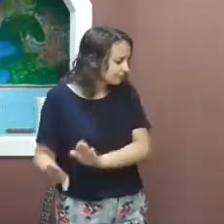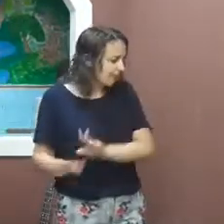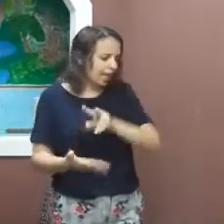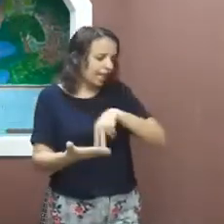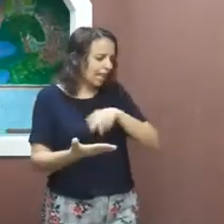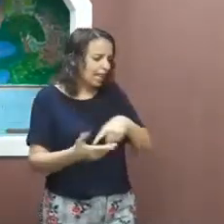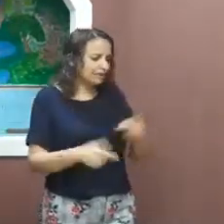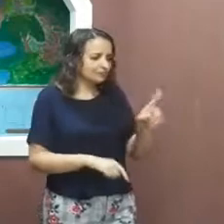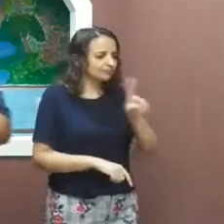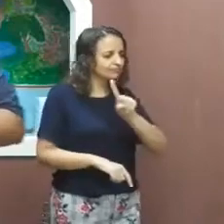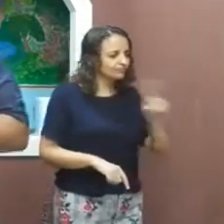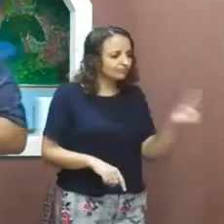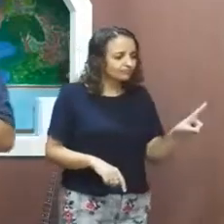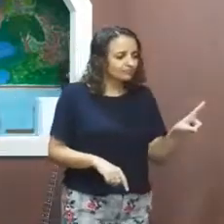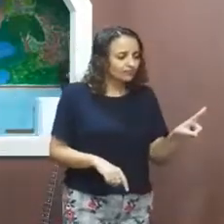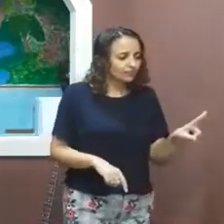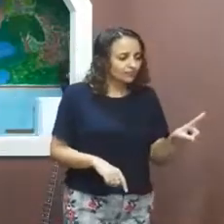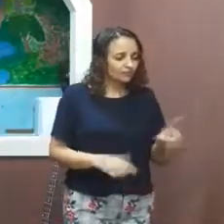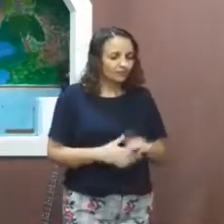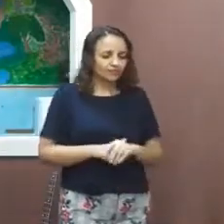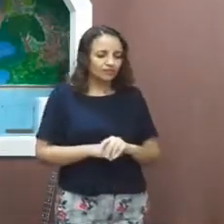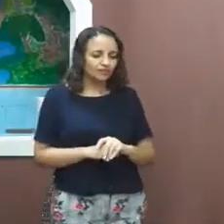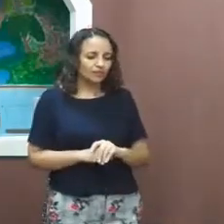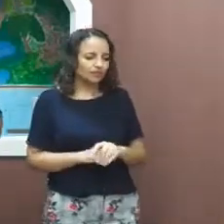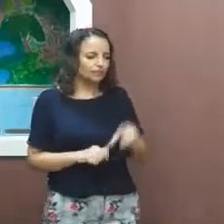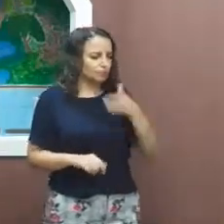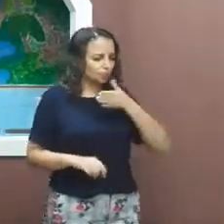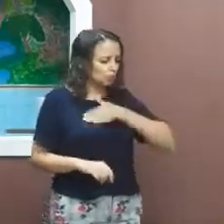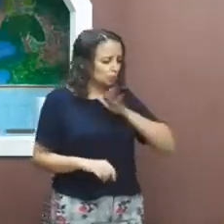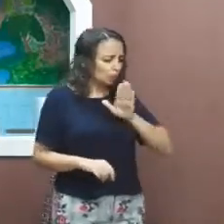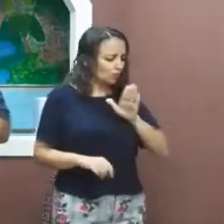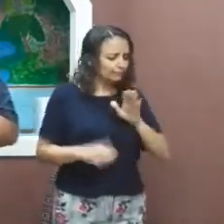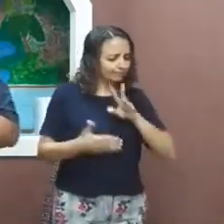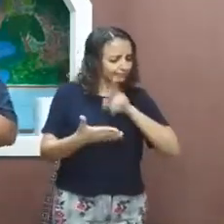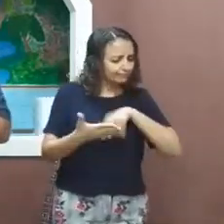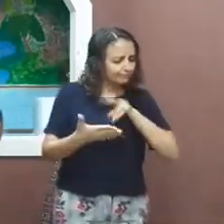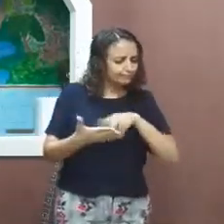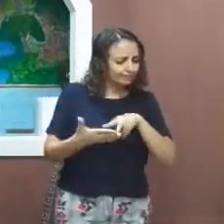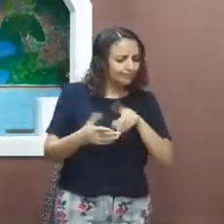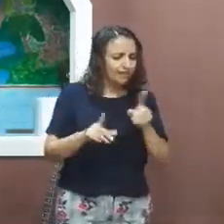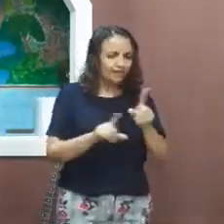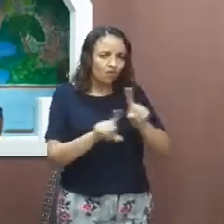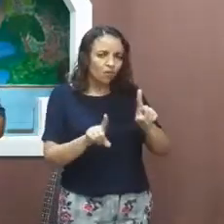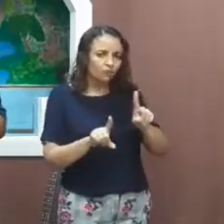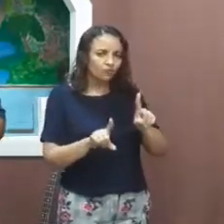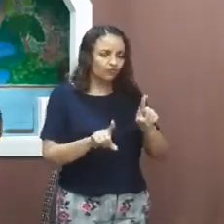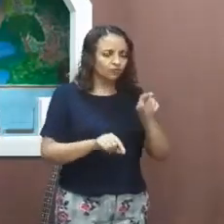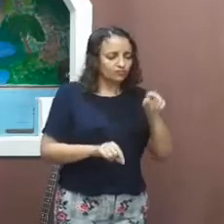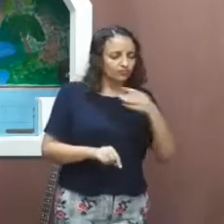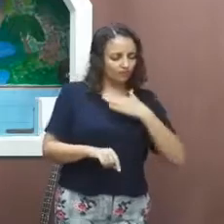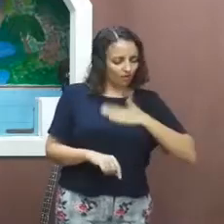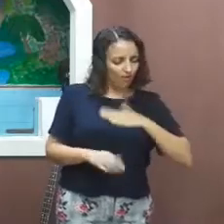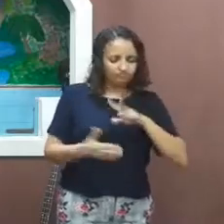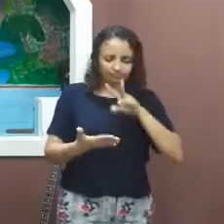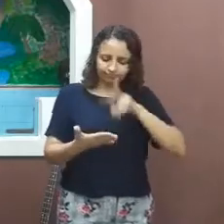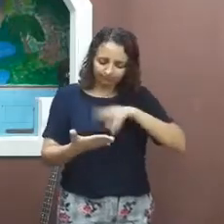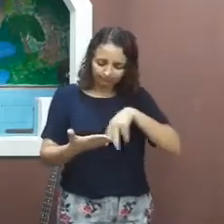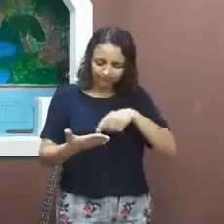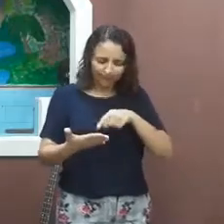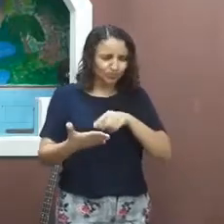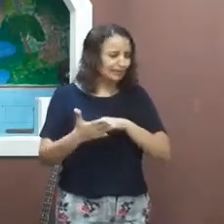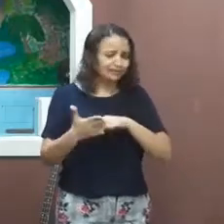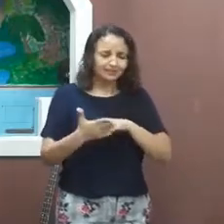da palavra de Deus. Você não estou falando aquele que não gosta de ler, estou falando aquele que tem o prazer da leitura, que lê a palavra de Deus. Aí